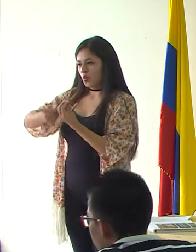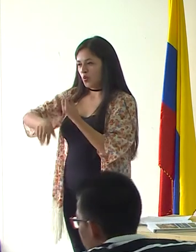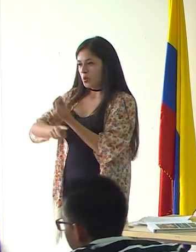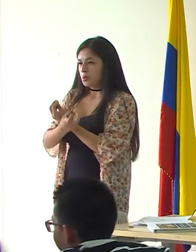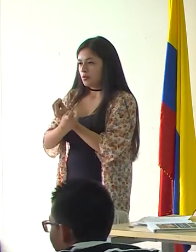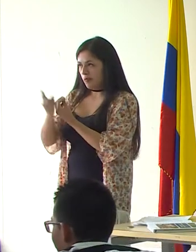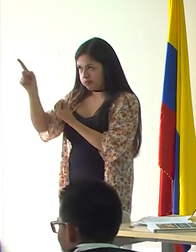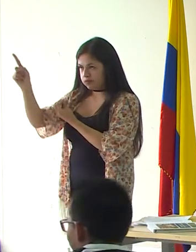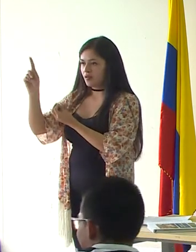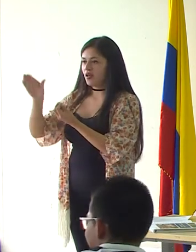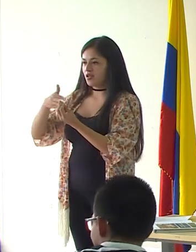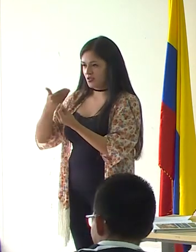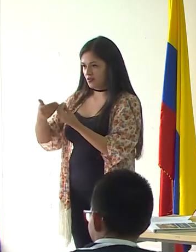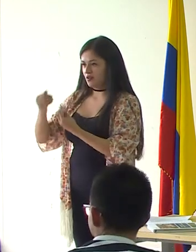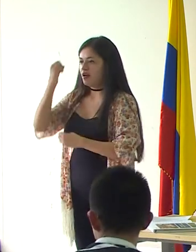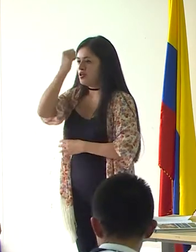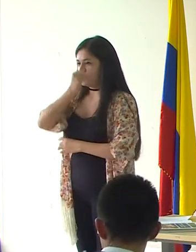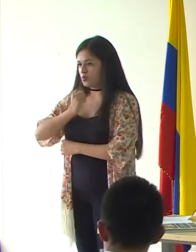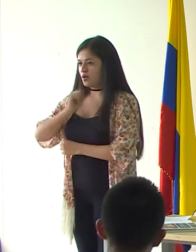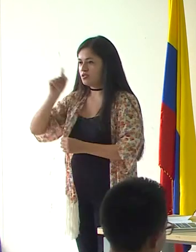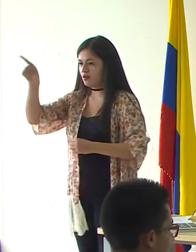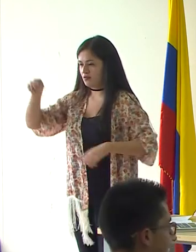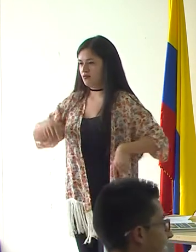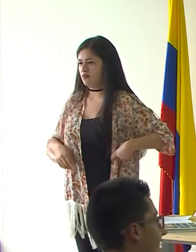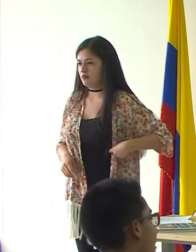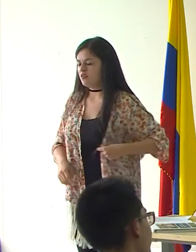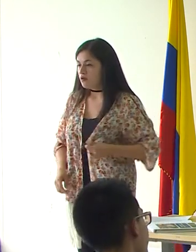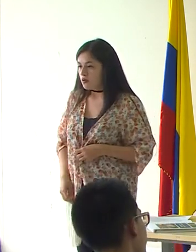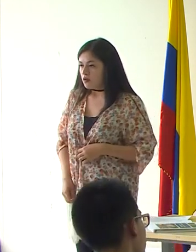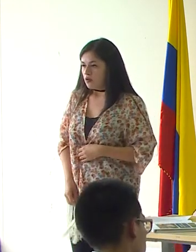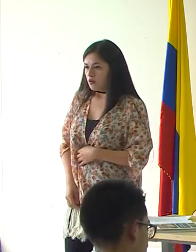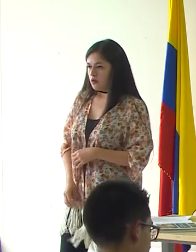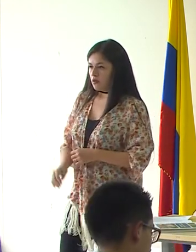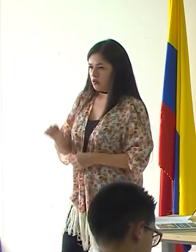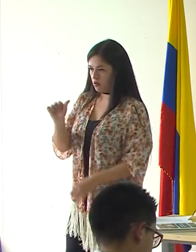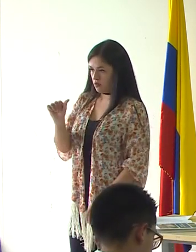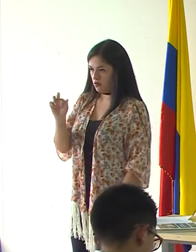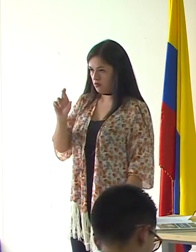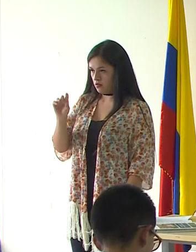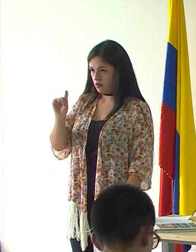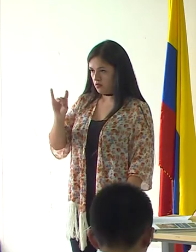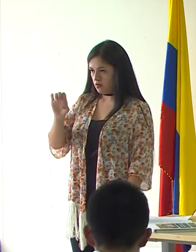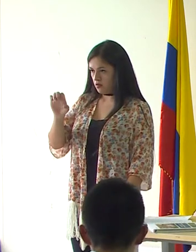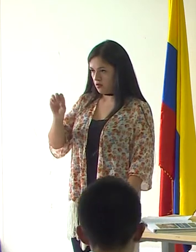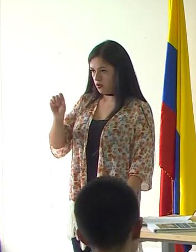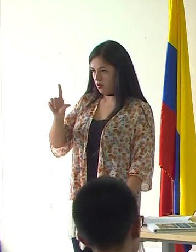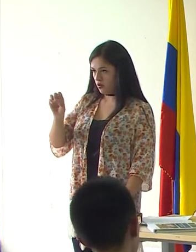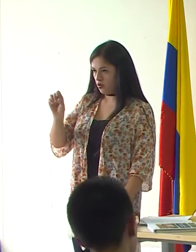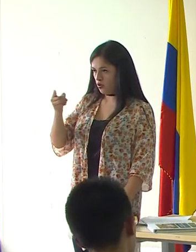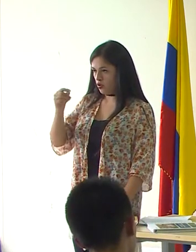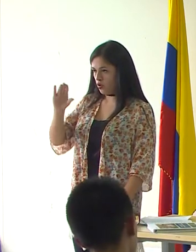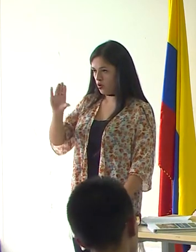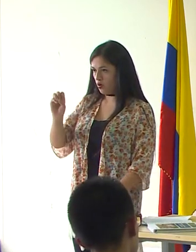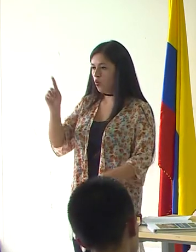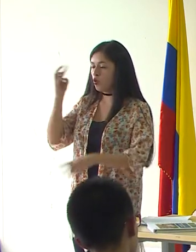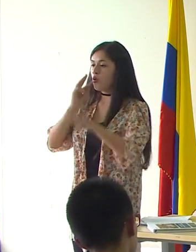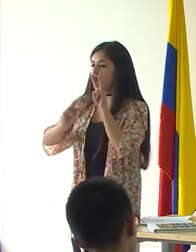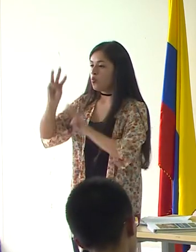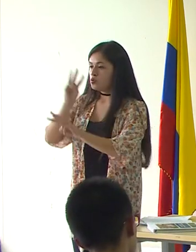muchísimo mucho muy muy interesante el ejercicio antropológico y arqueológico pero sigue creciendo la ciudad